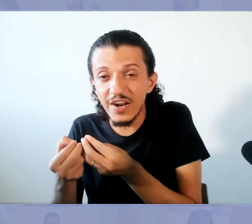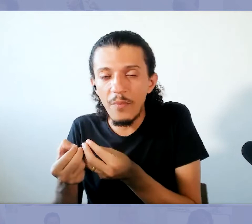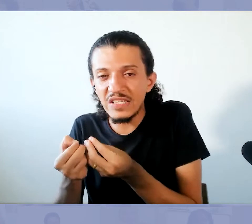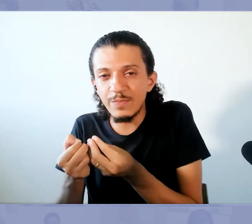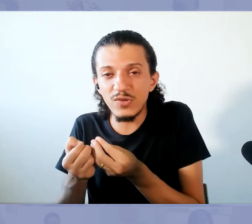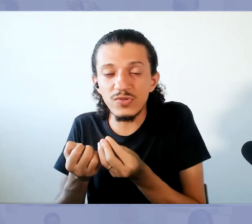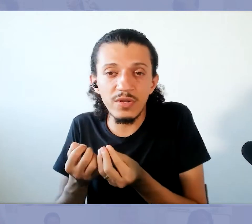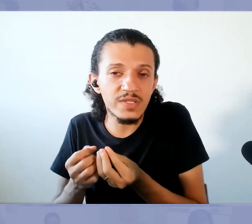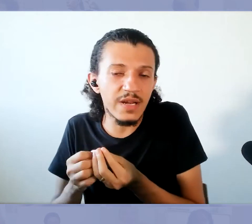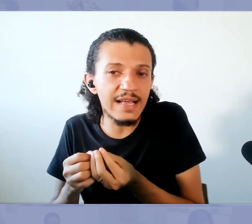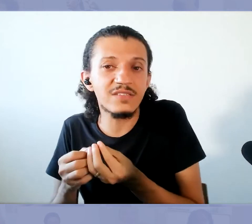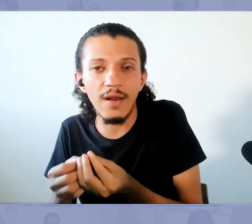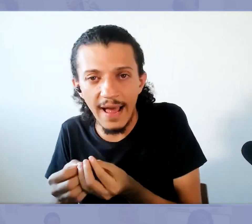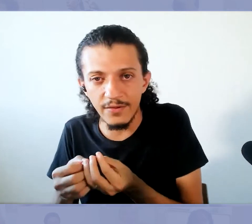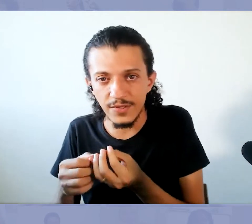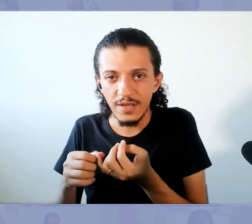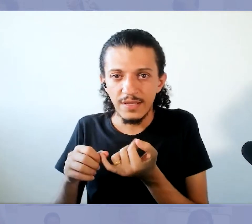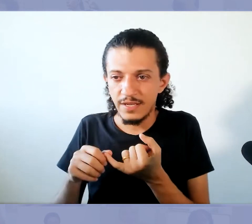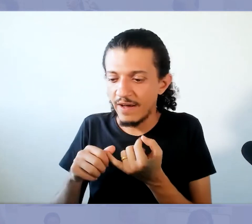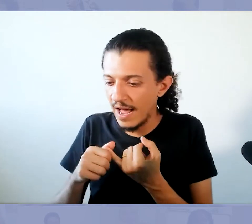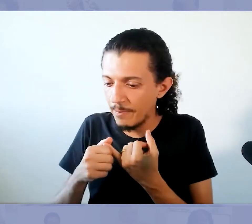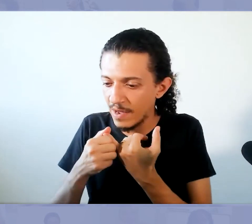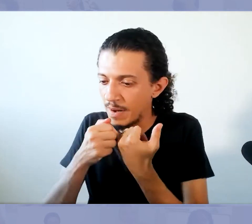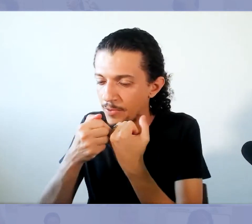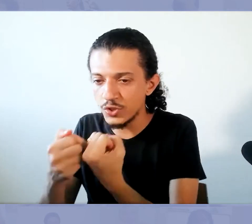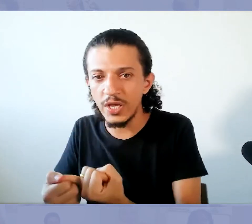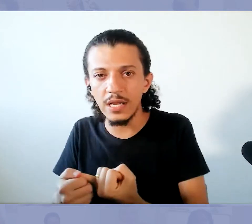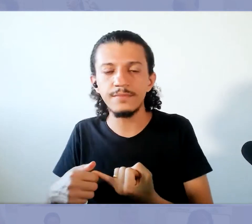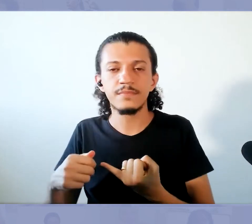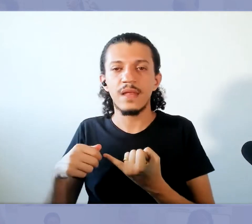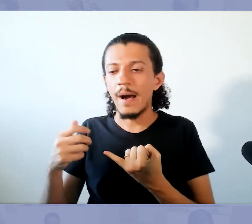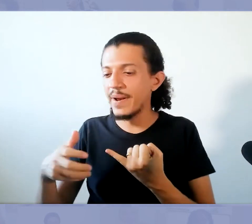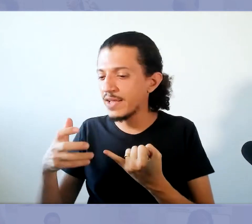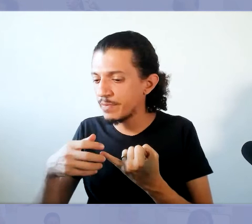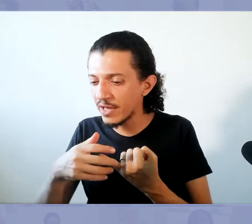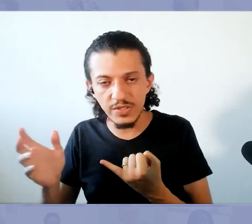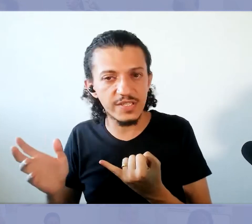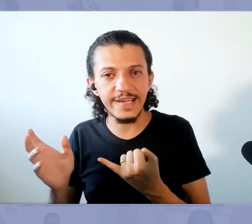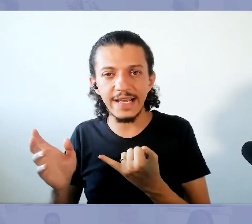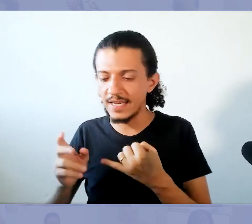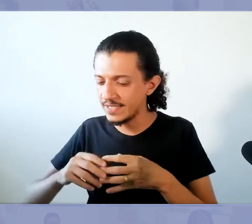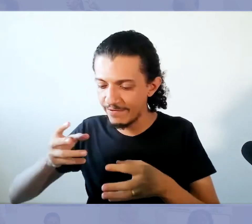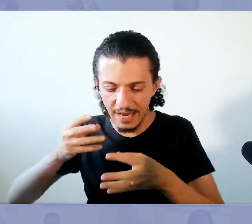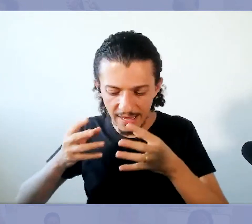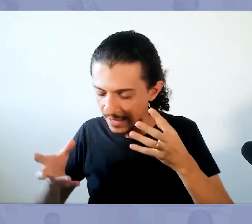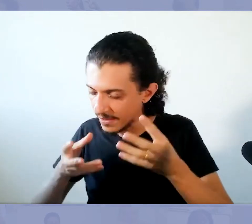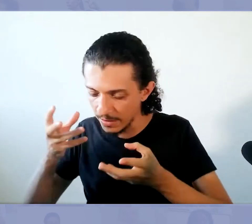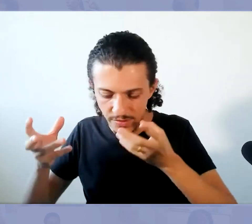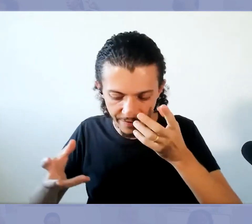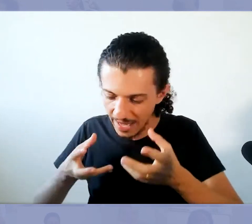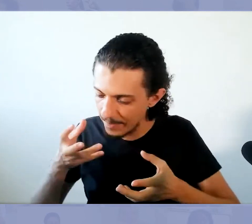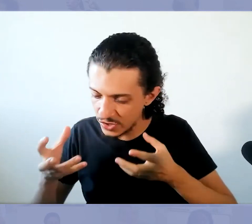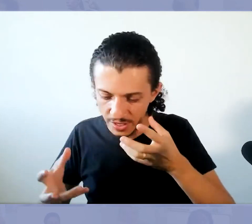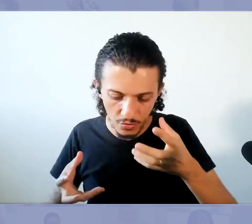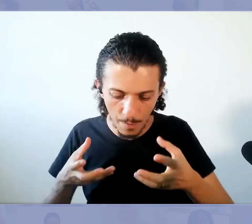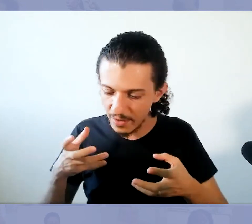absorver, geralmente as pessoas estudam sinais isolados. Você vai lá e pega uma apostila, aprende meia dúzia de sinais ali, você fica lá tentando, você